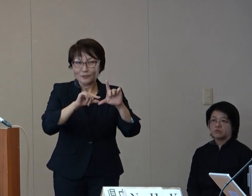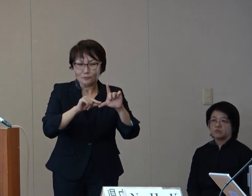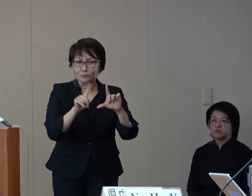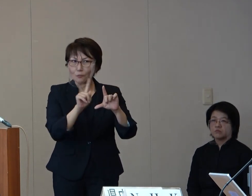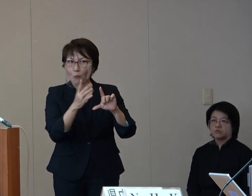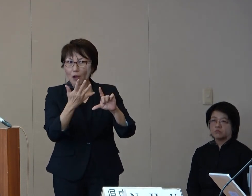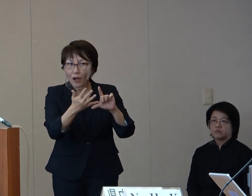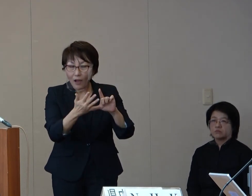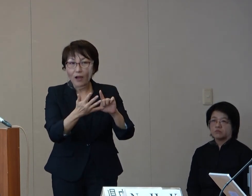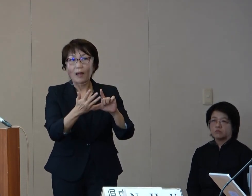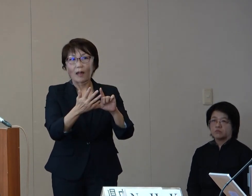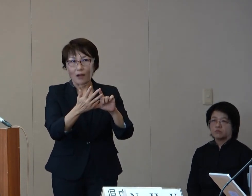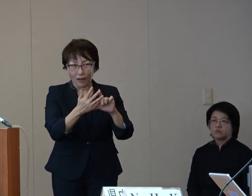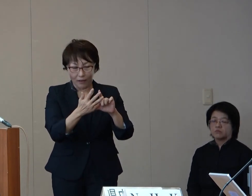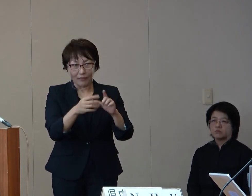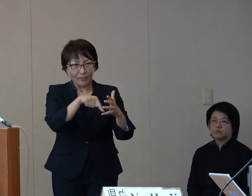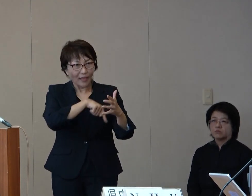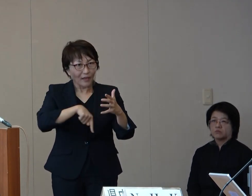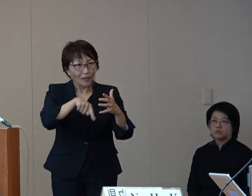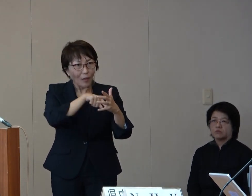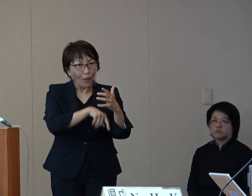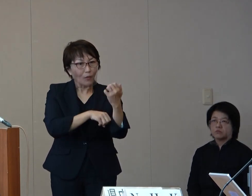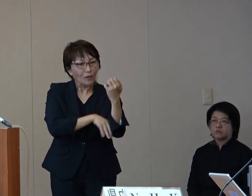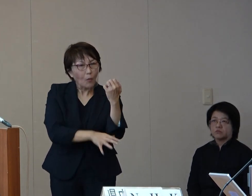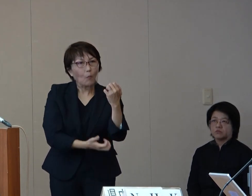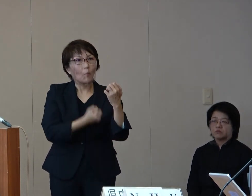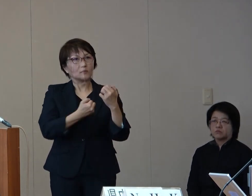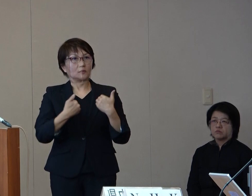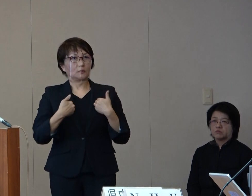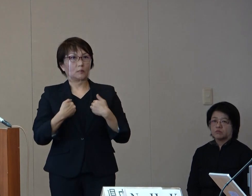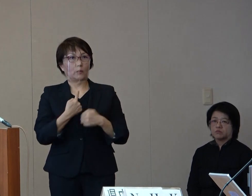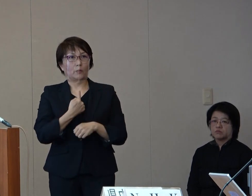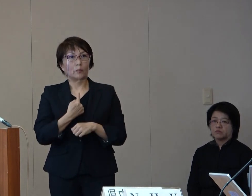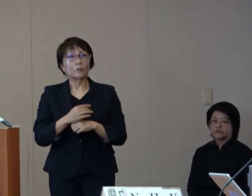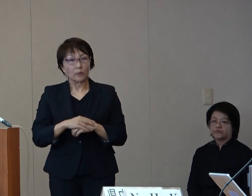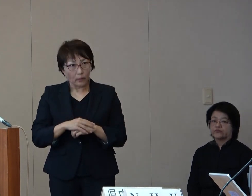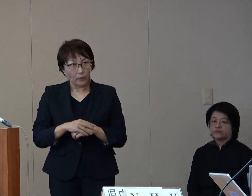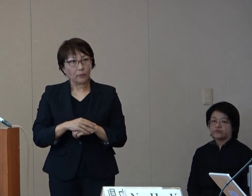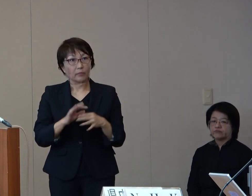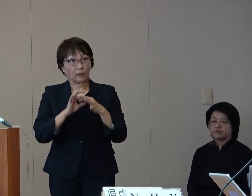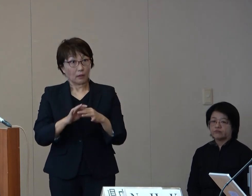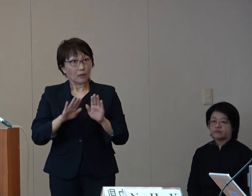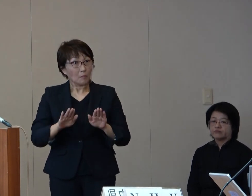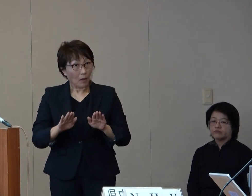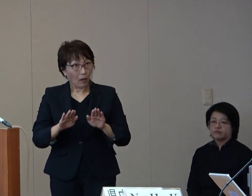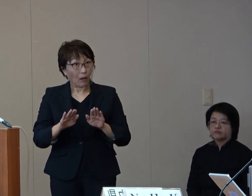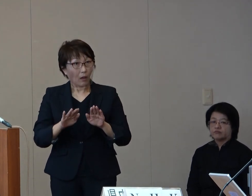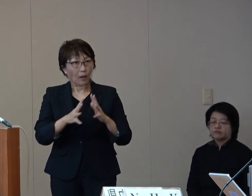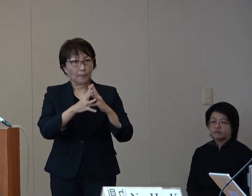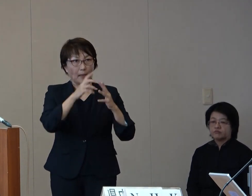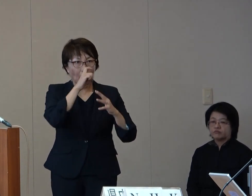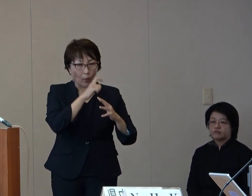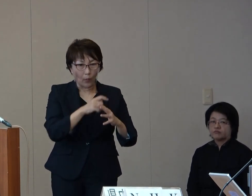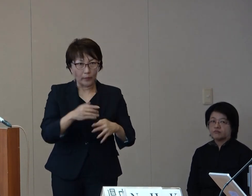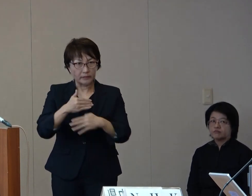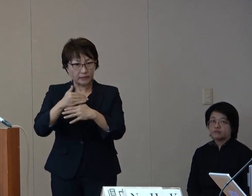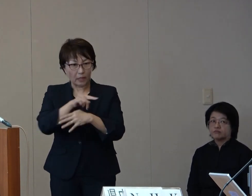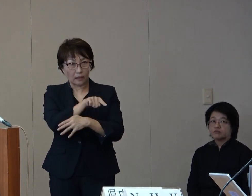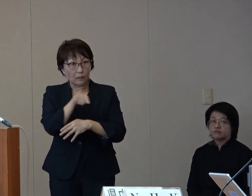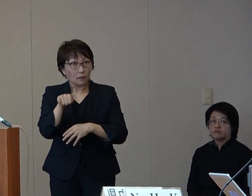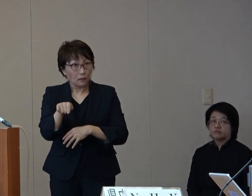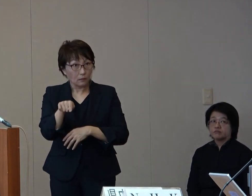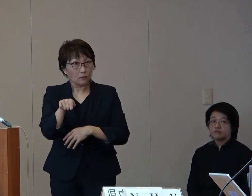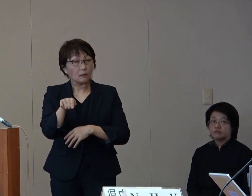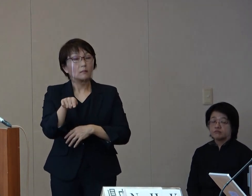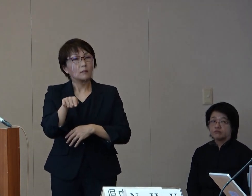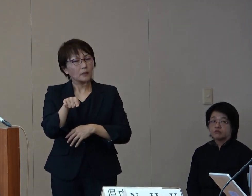のかということもしっかりと a ページとして応用クロス現在などの編み薬を1書に